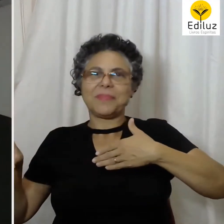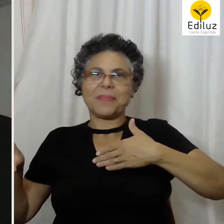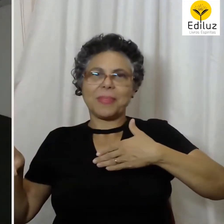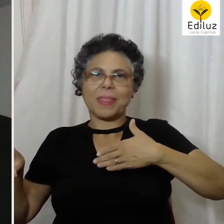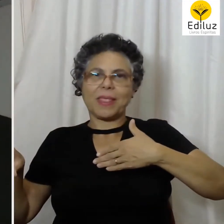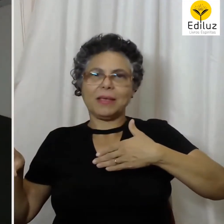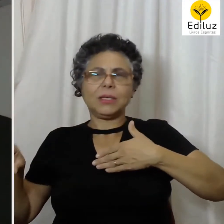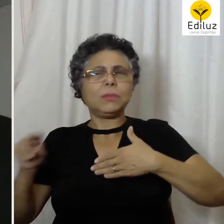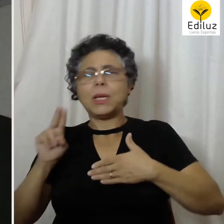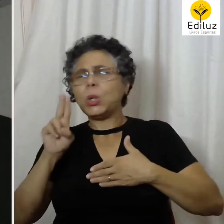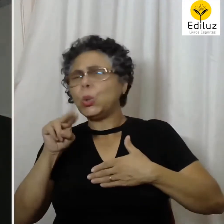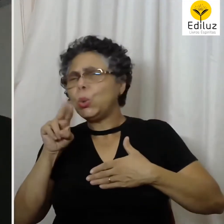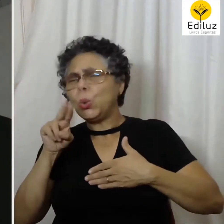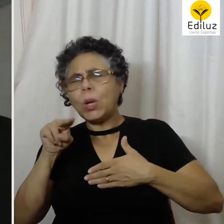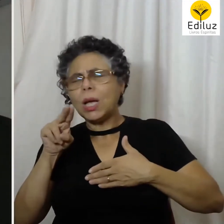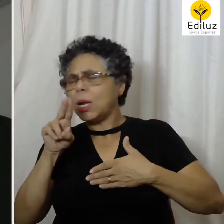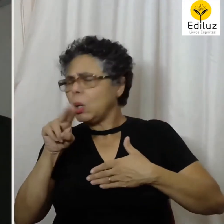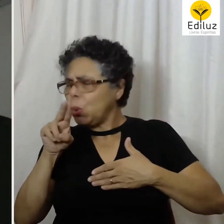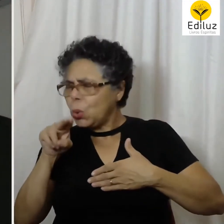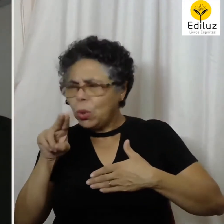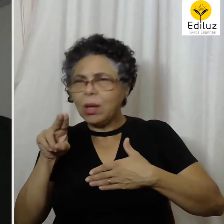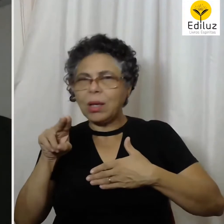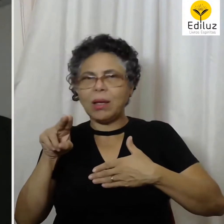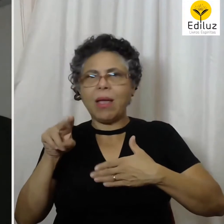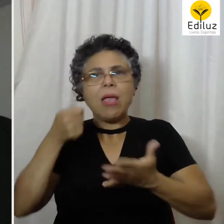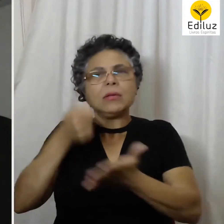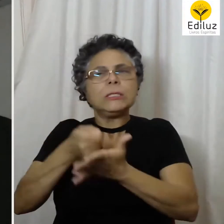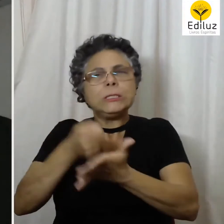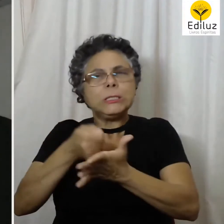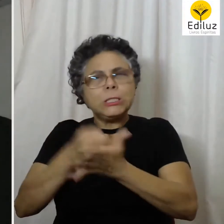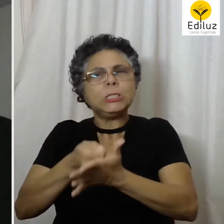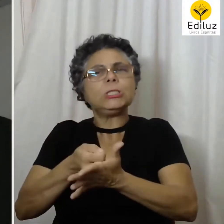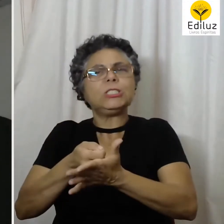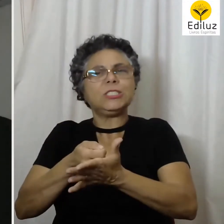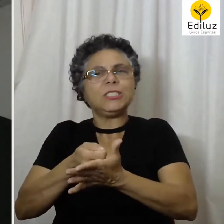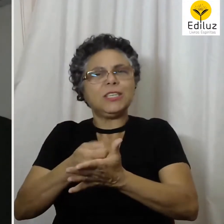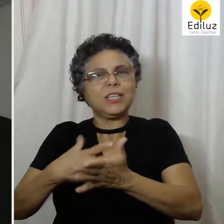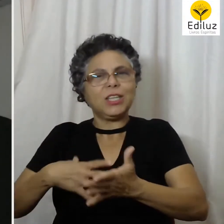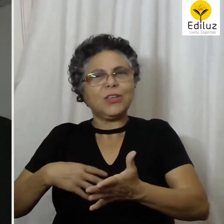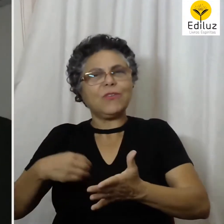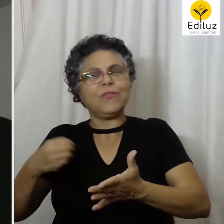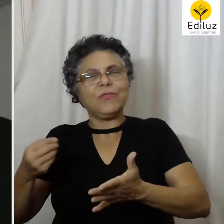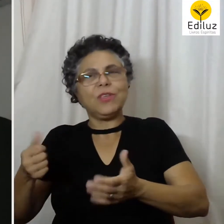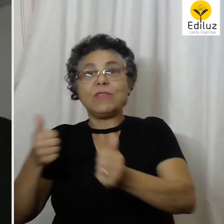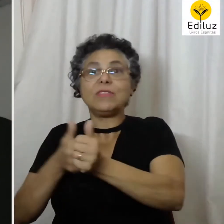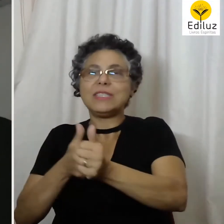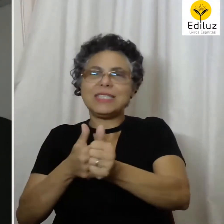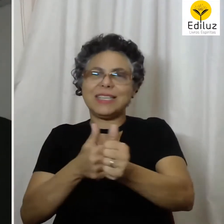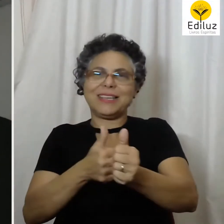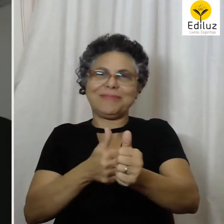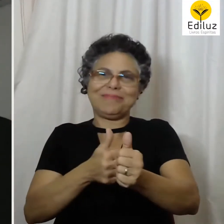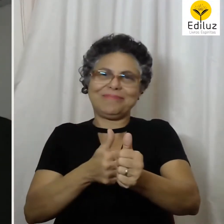necessariamente jamais exigir que os seus filhos o sigam.